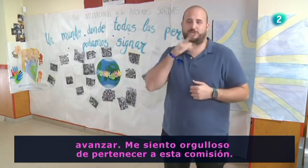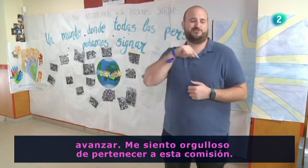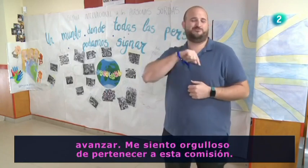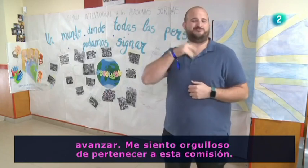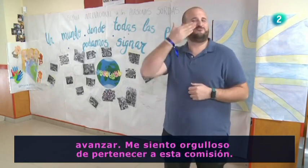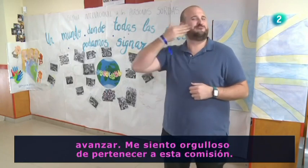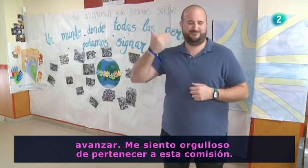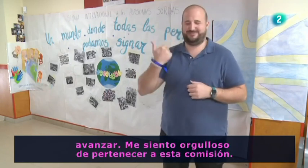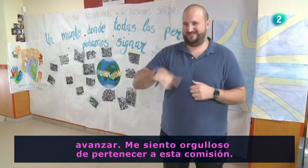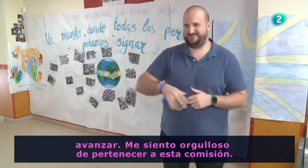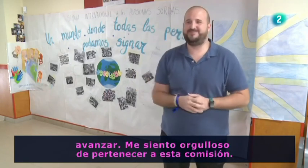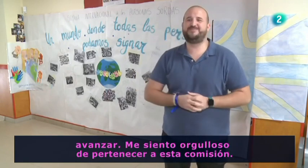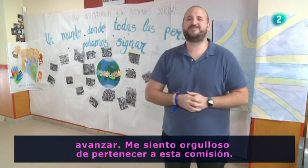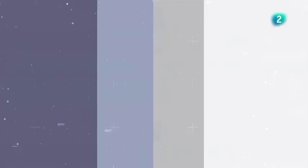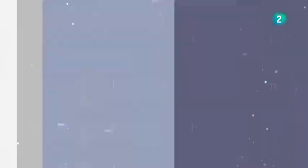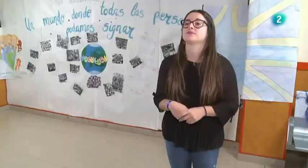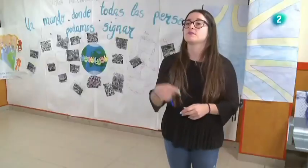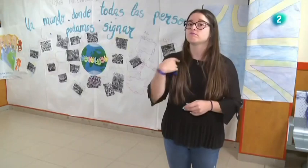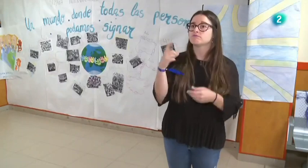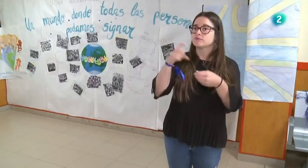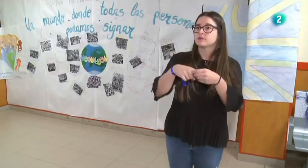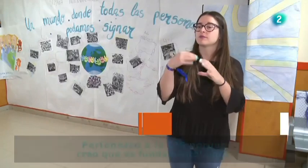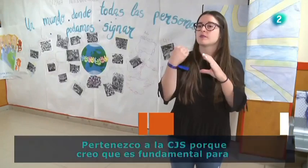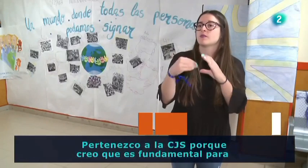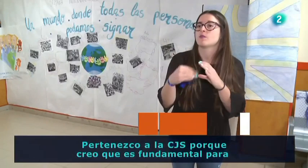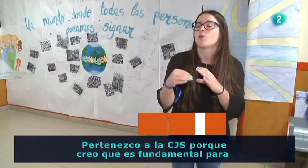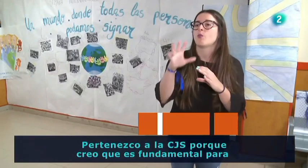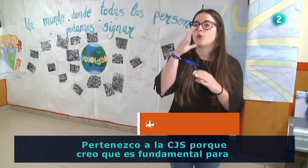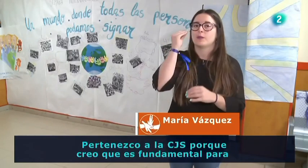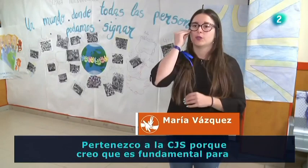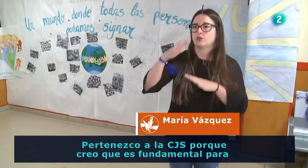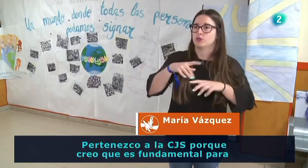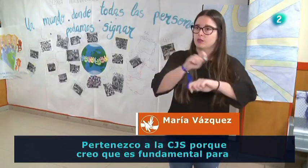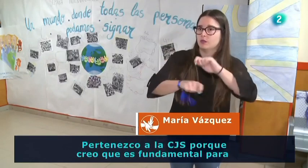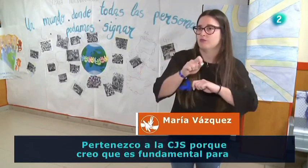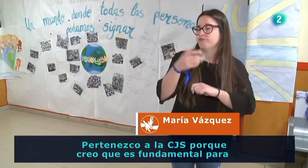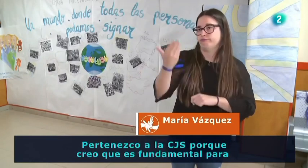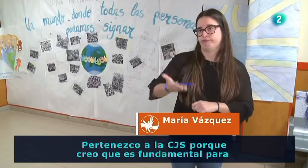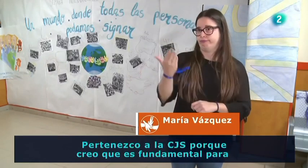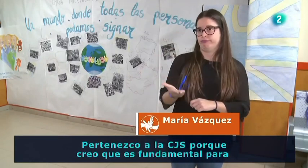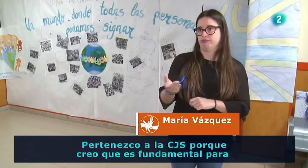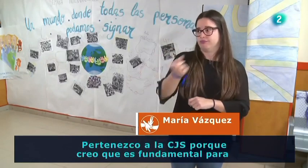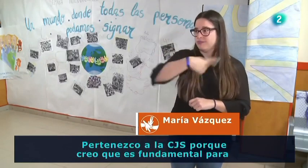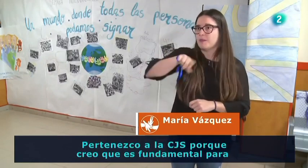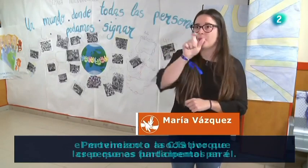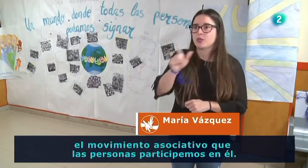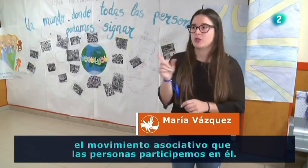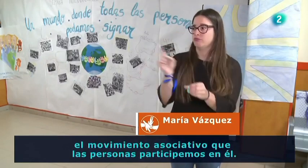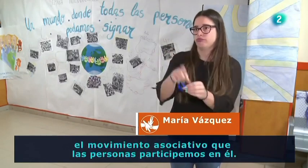de pertenecer a esta comisión. Pertenezco a la CJS porque creo que es fundamental para el movimiento asociativo